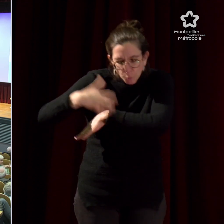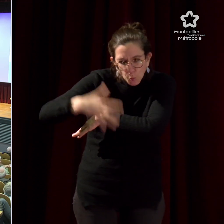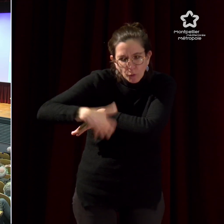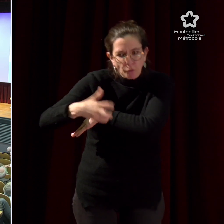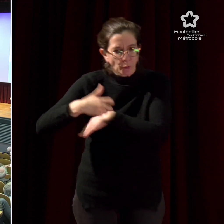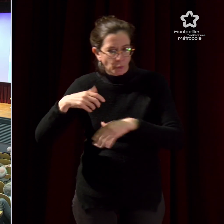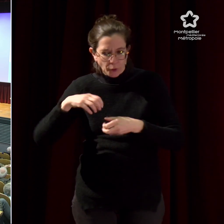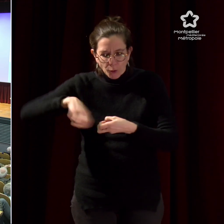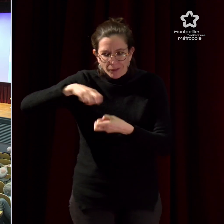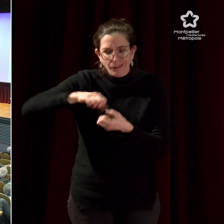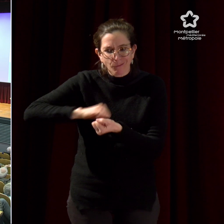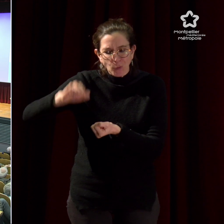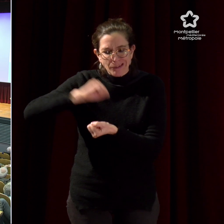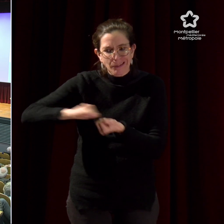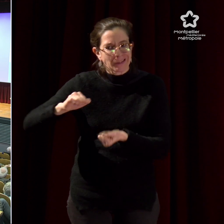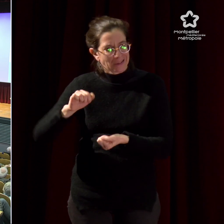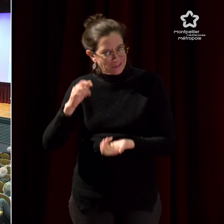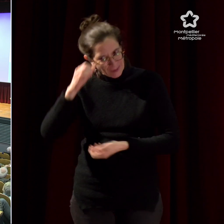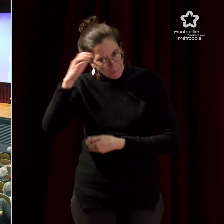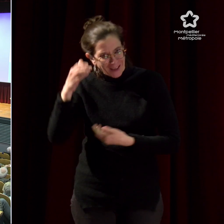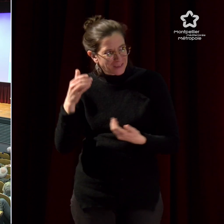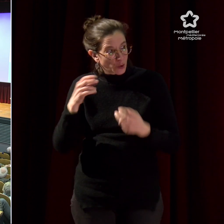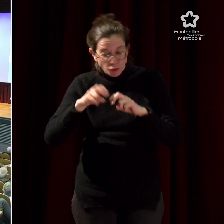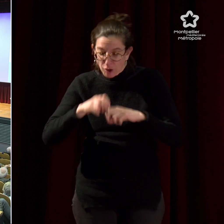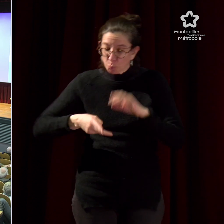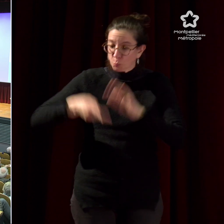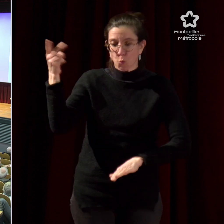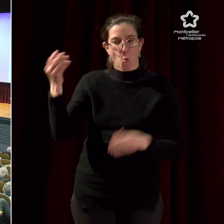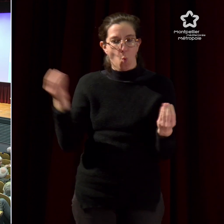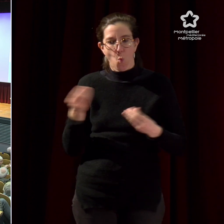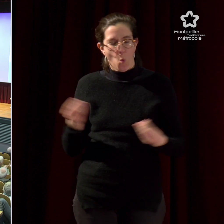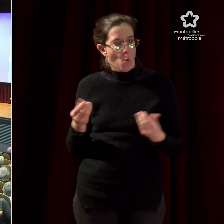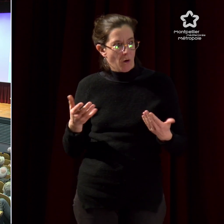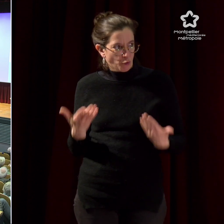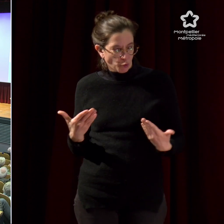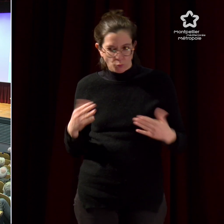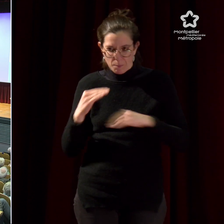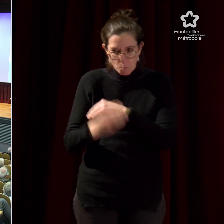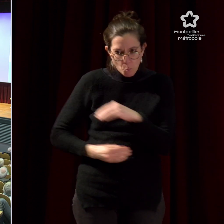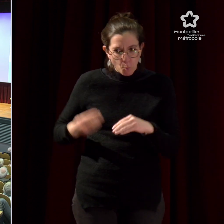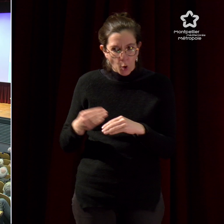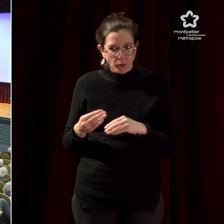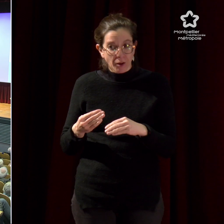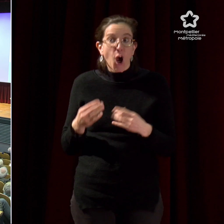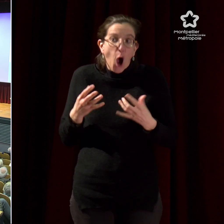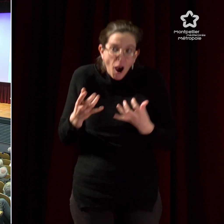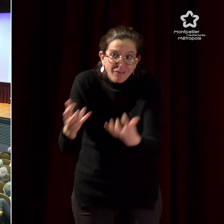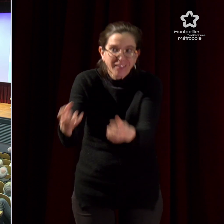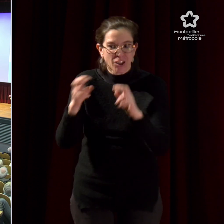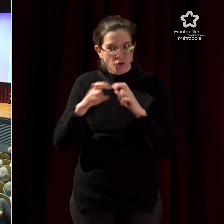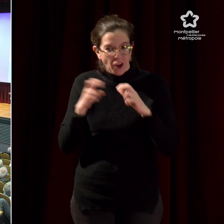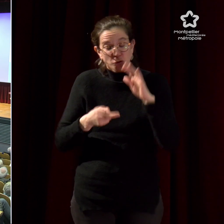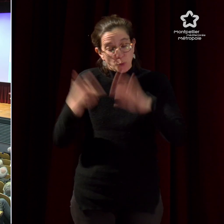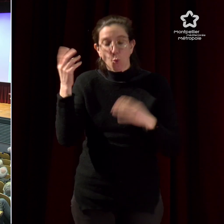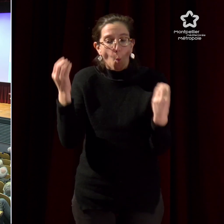trouver des fossiles de sapiens. Dans quelle zone géographique on cherche le plus et dans quelle zone on aimerait chercher? Alors là, il